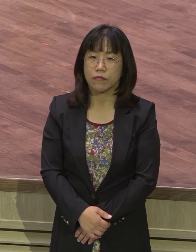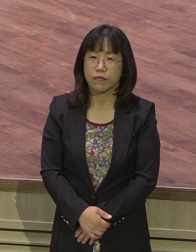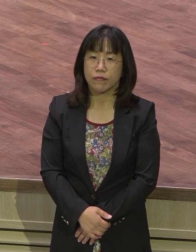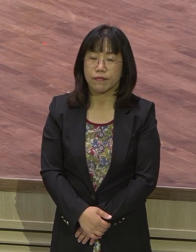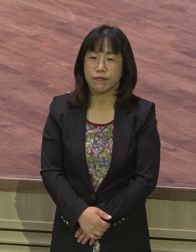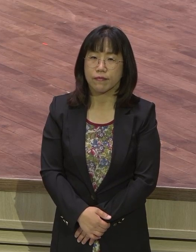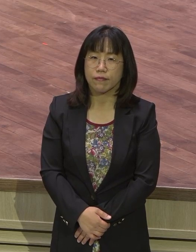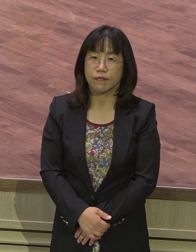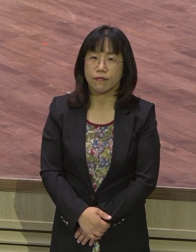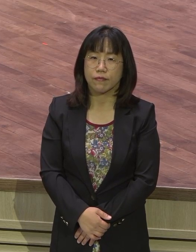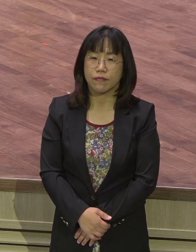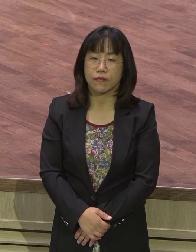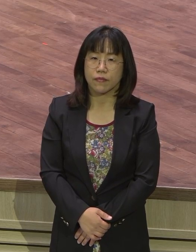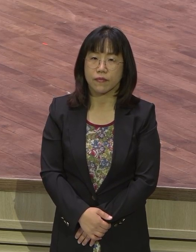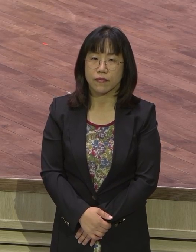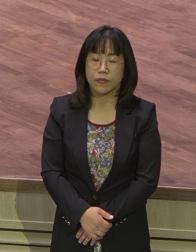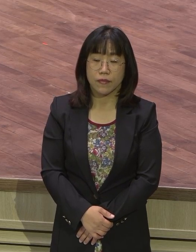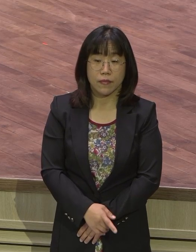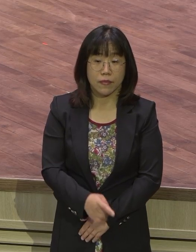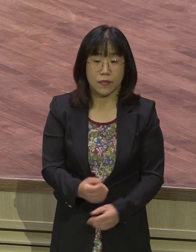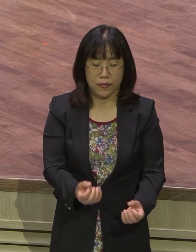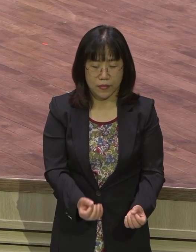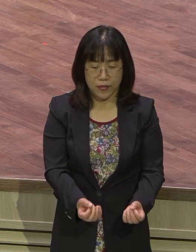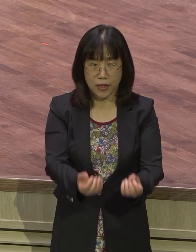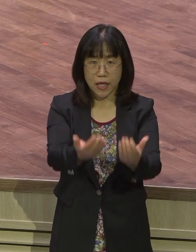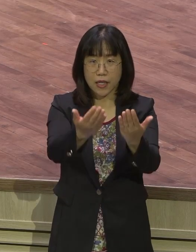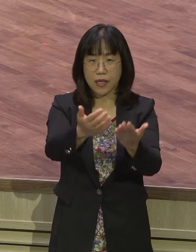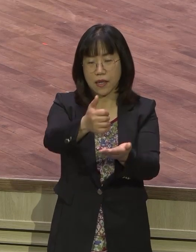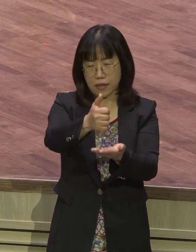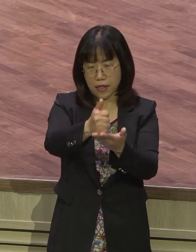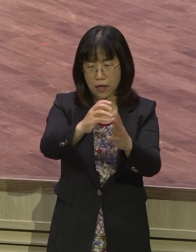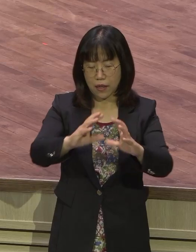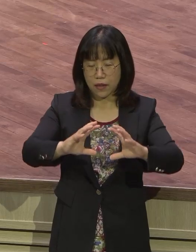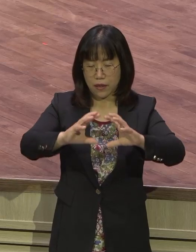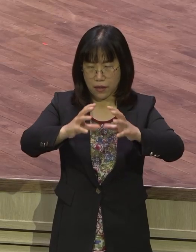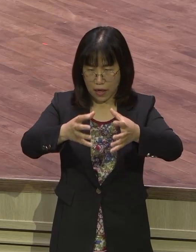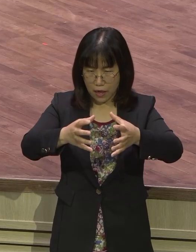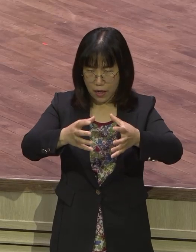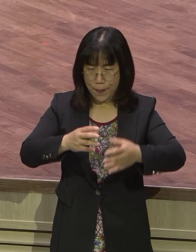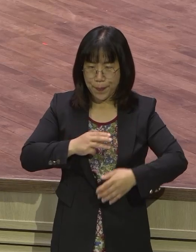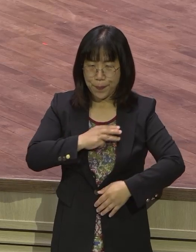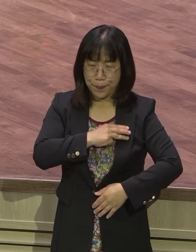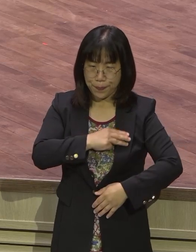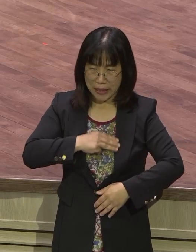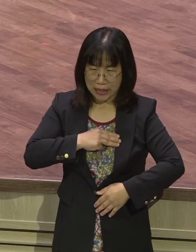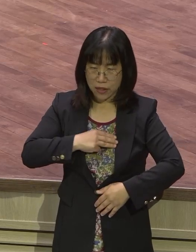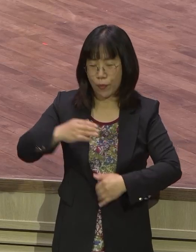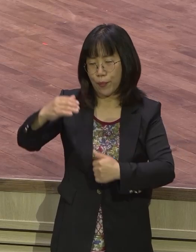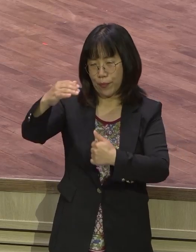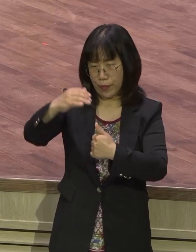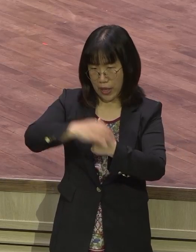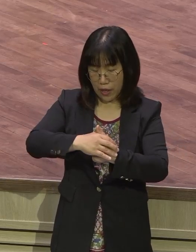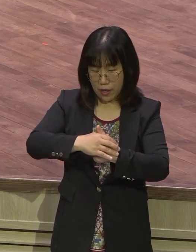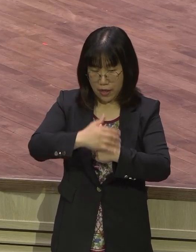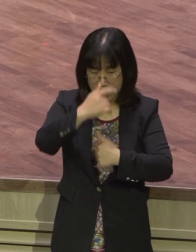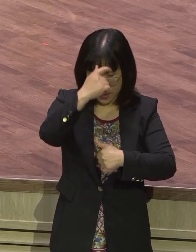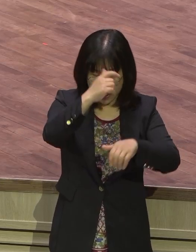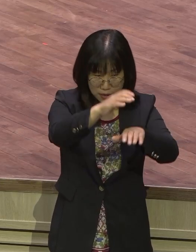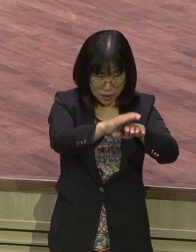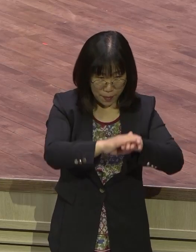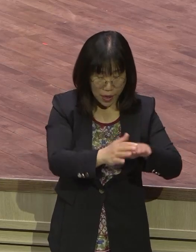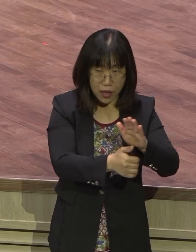여기에서 제사장 나라라는 미션이 좋습니다. 예배 성공해야 제사장 미션을